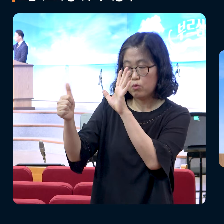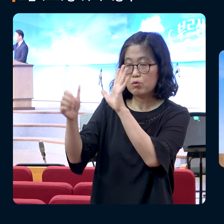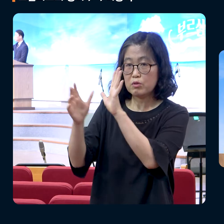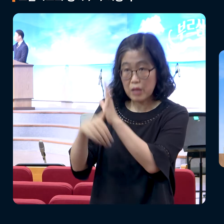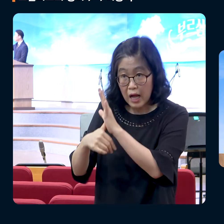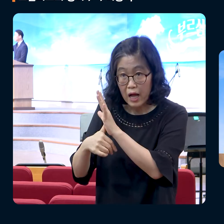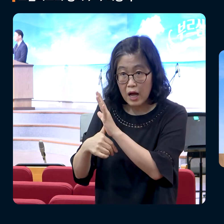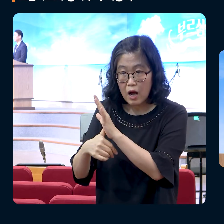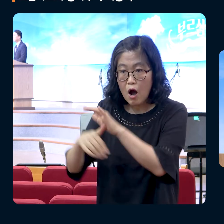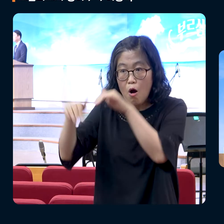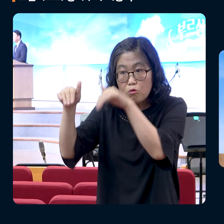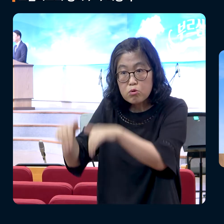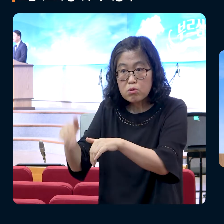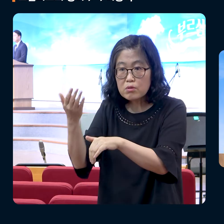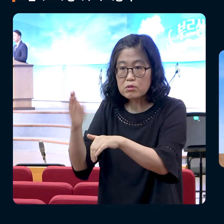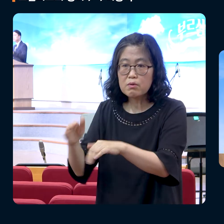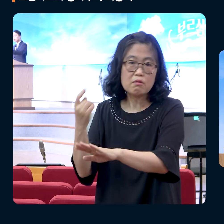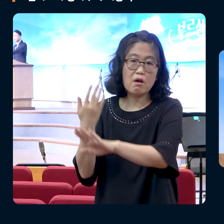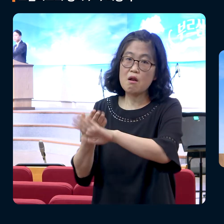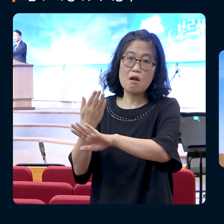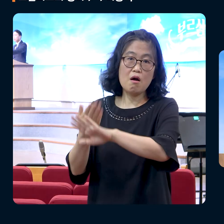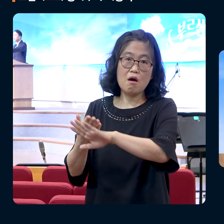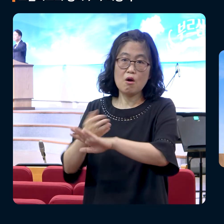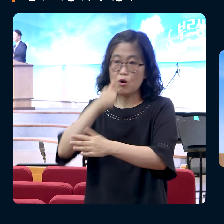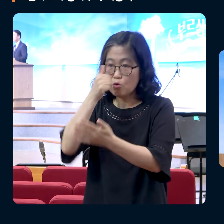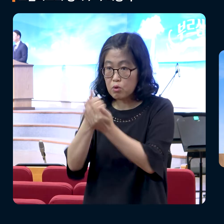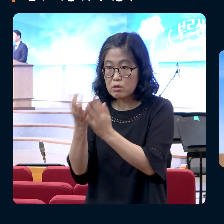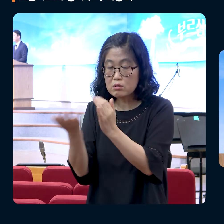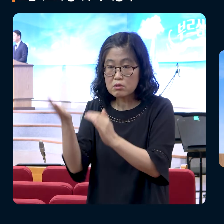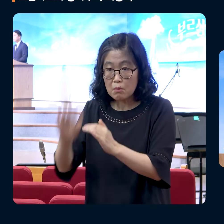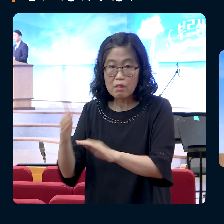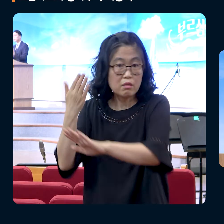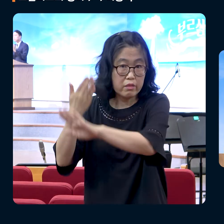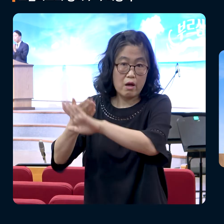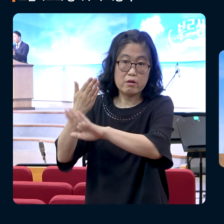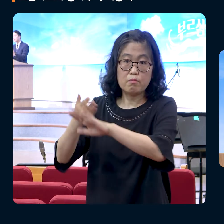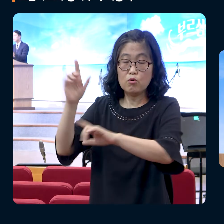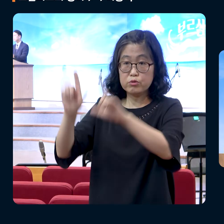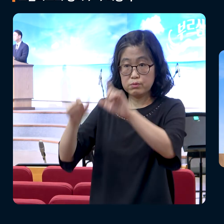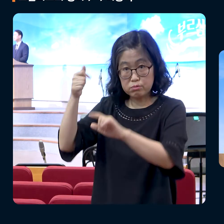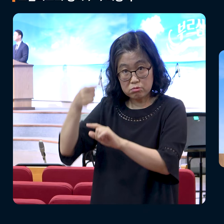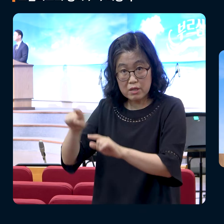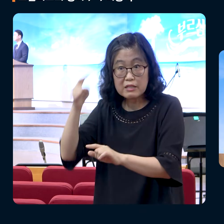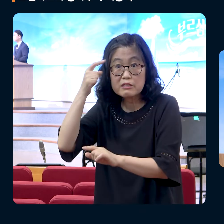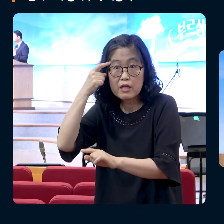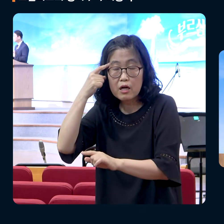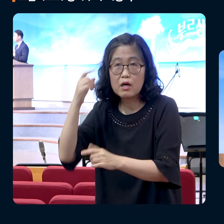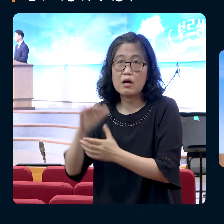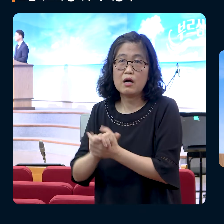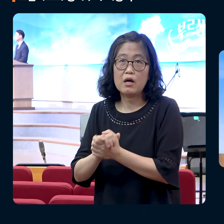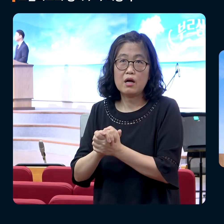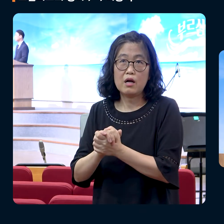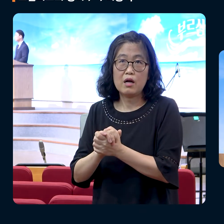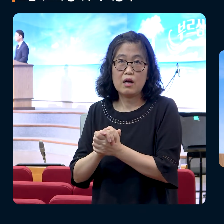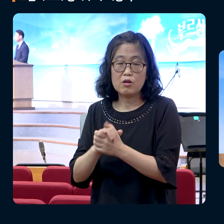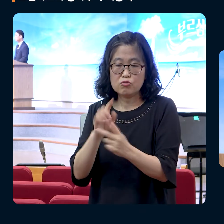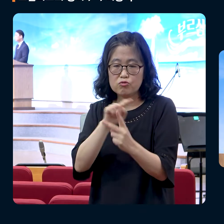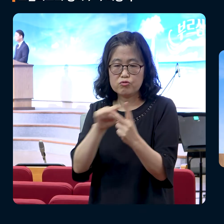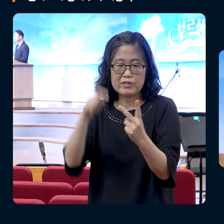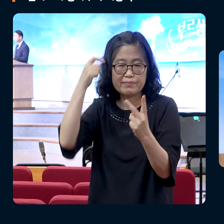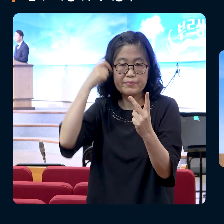쟤는 종인데 뭔가 달라, 쟤는 죄수인데 뭔가 달라, 저에게는 뭔가가 있어 라는 것들을 느끼지